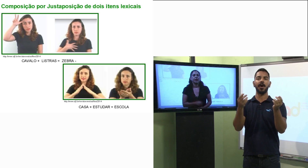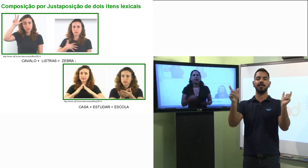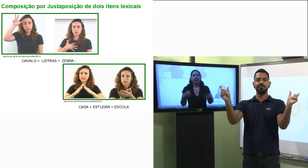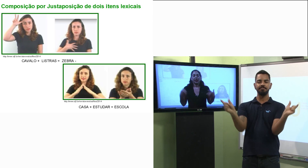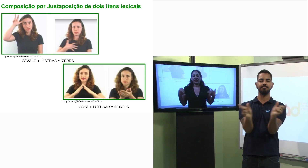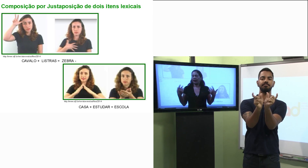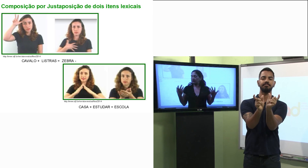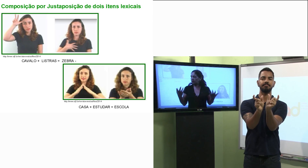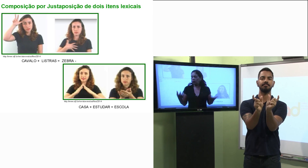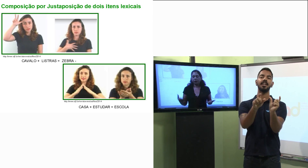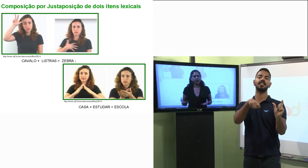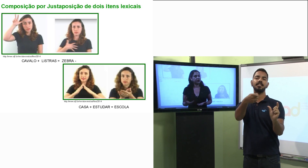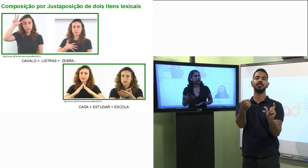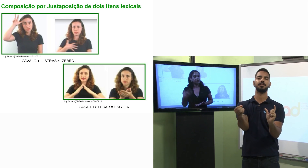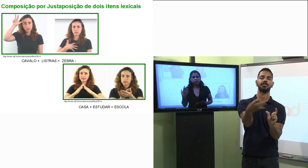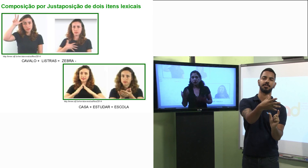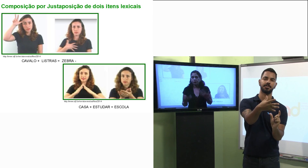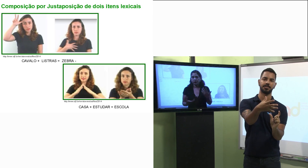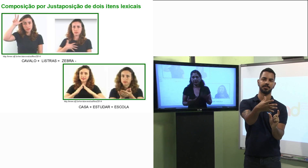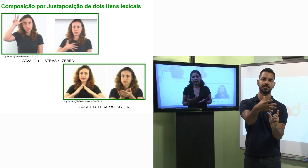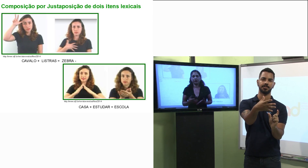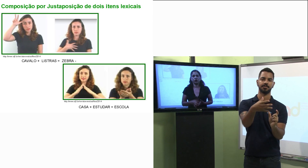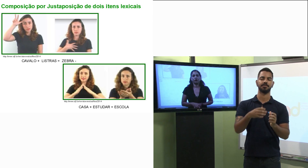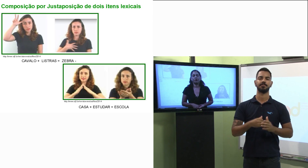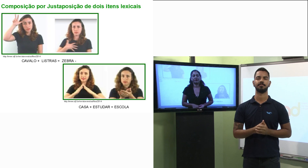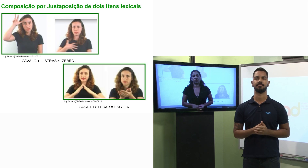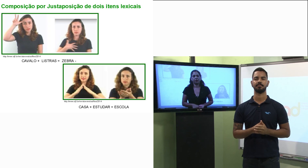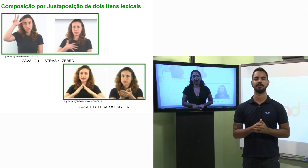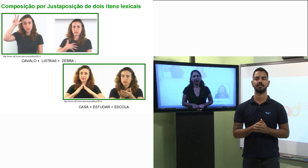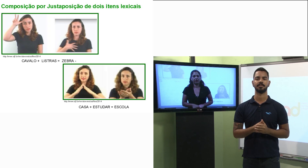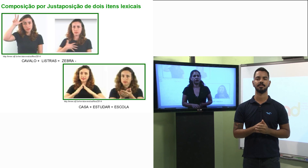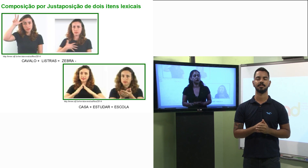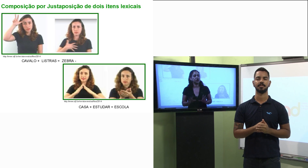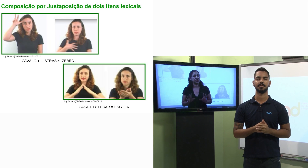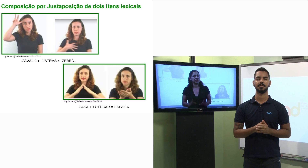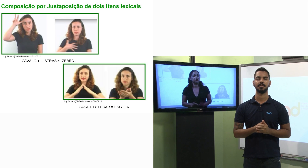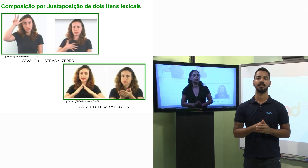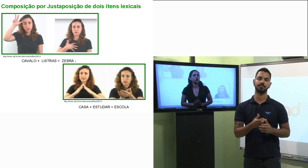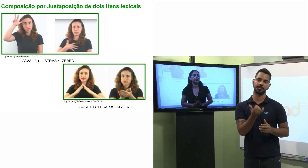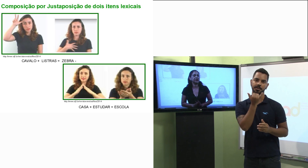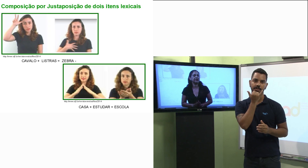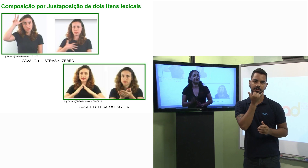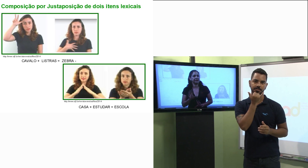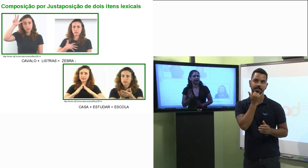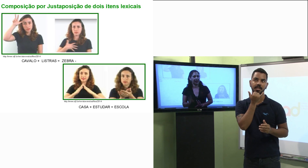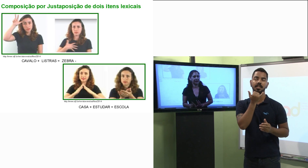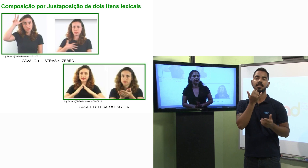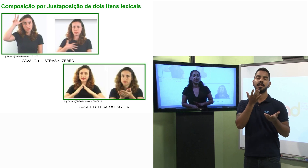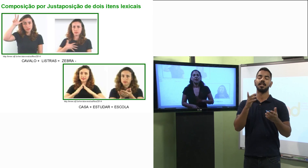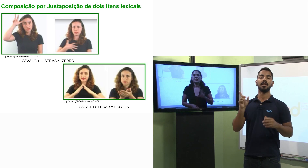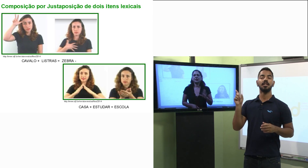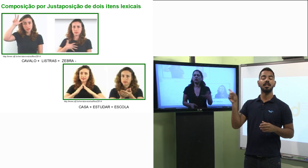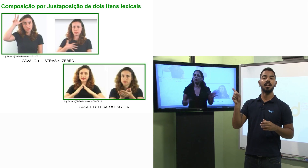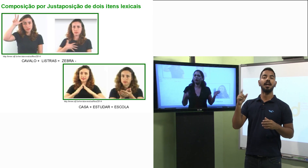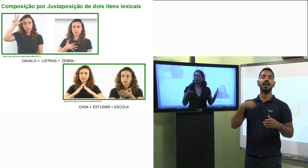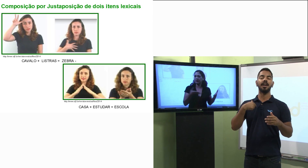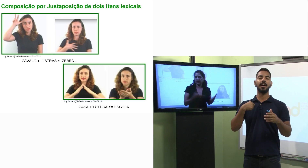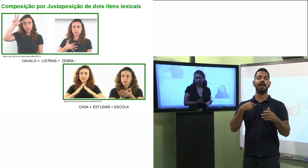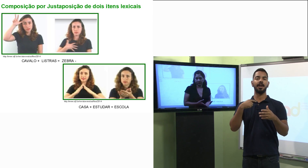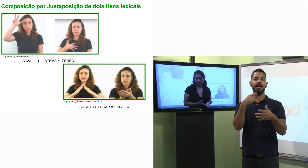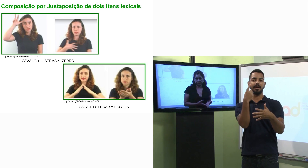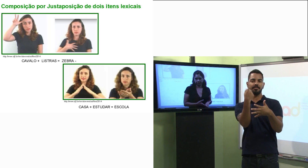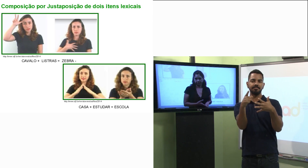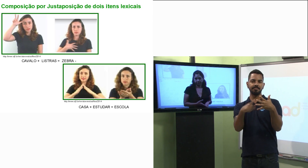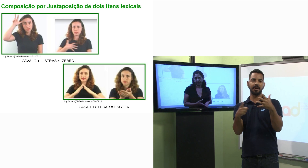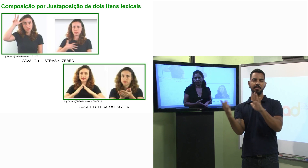sentido, nesse tipo de processo de formação de palavras, utilizo 2 itens lexicais, que são os